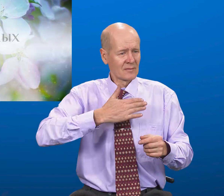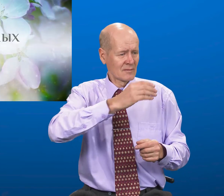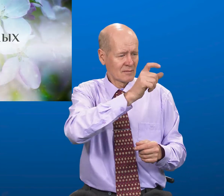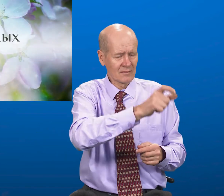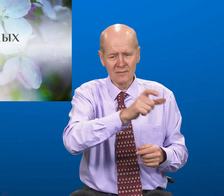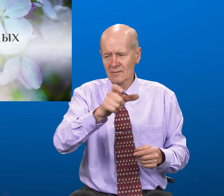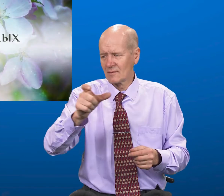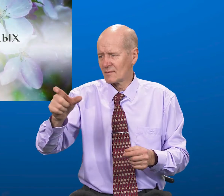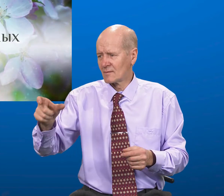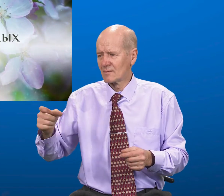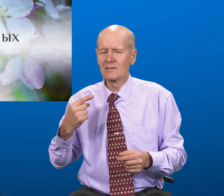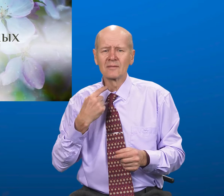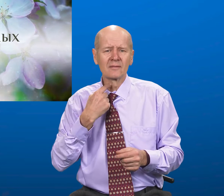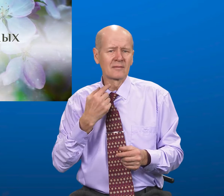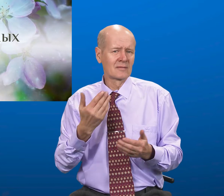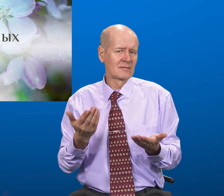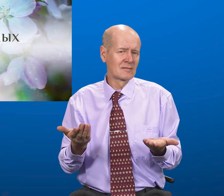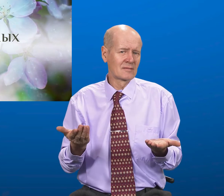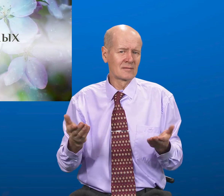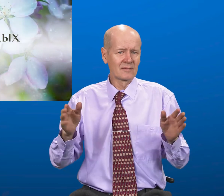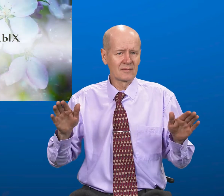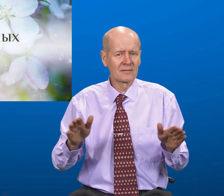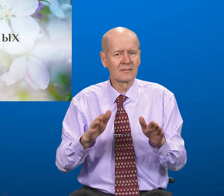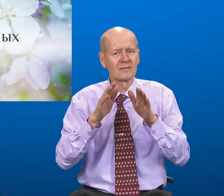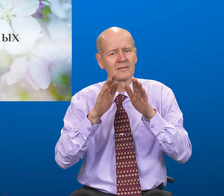мною Твоих верных